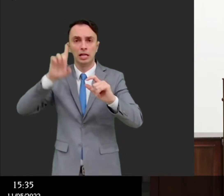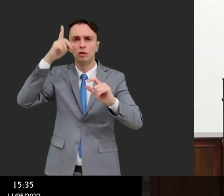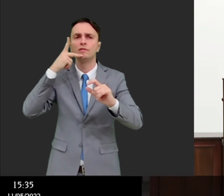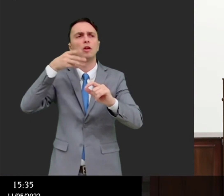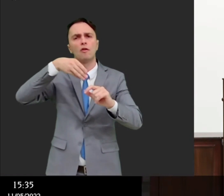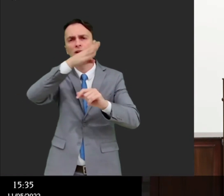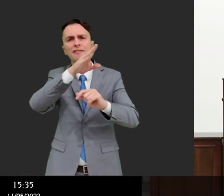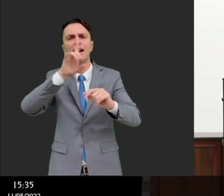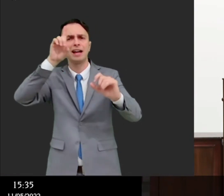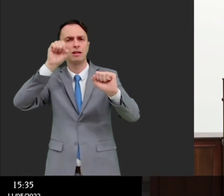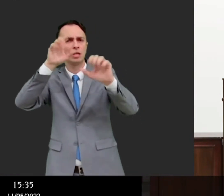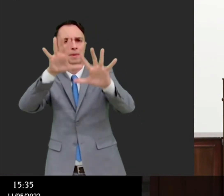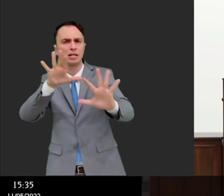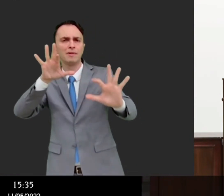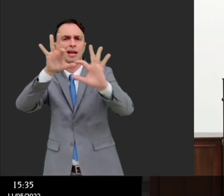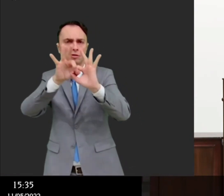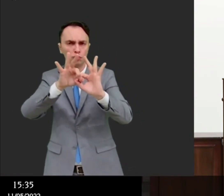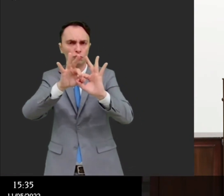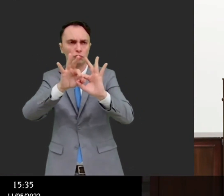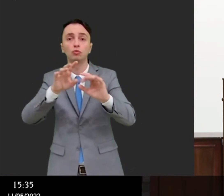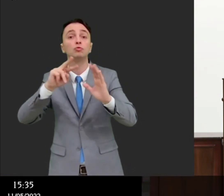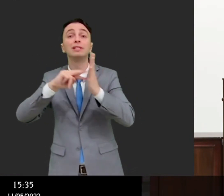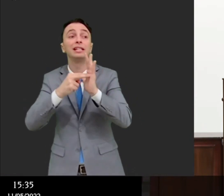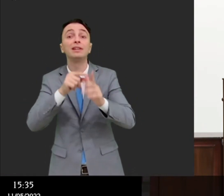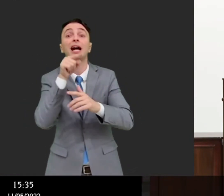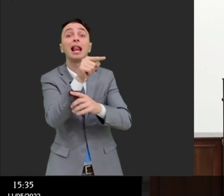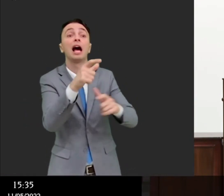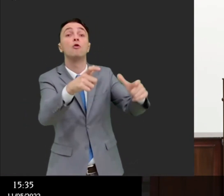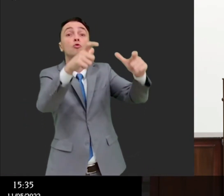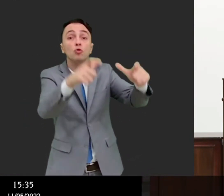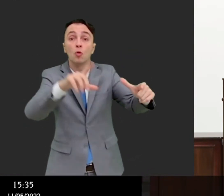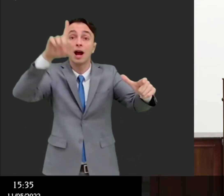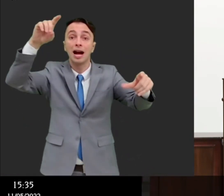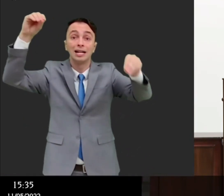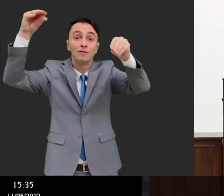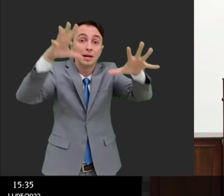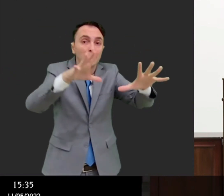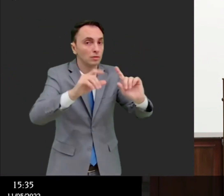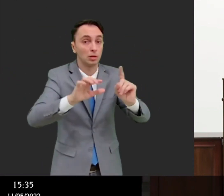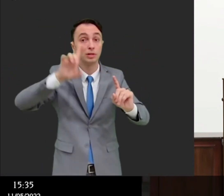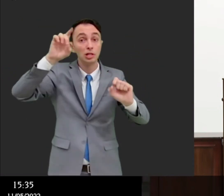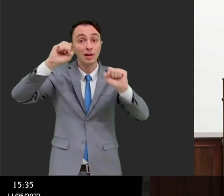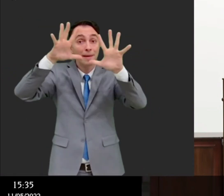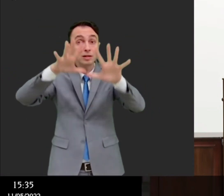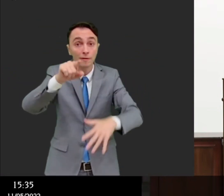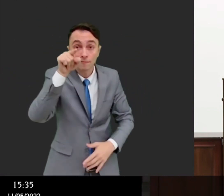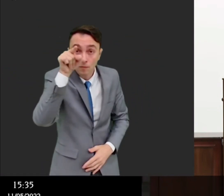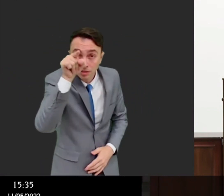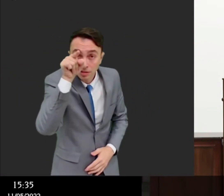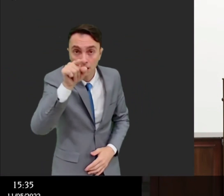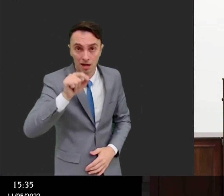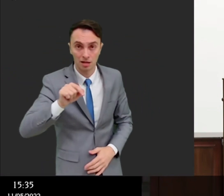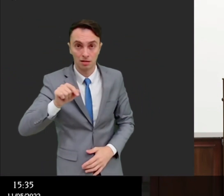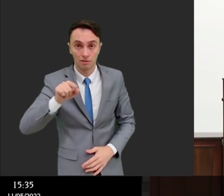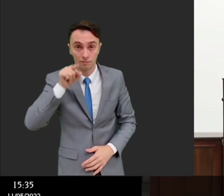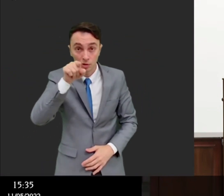que o irmão está querendo. Ele vai te abençoar, é a tua pessoa, aonde você está.